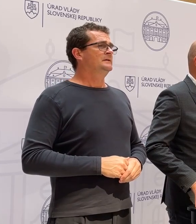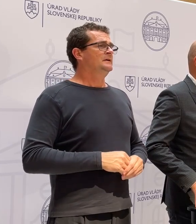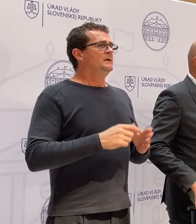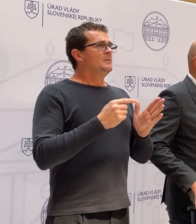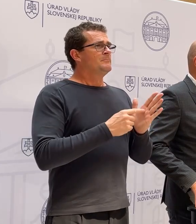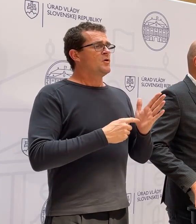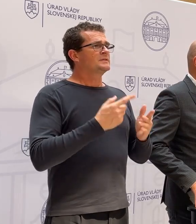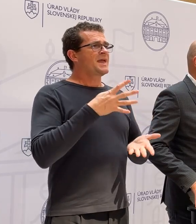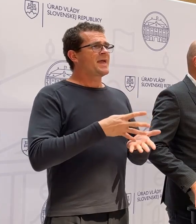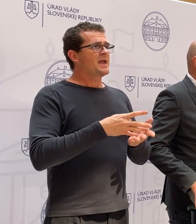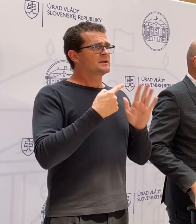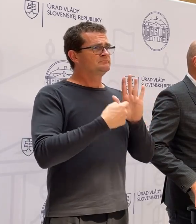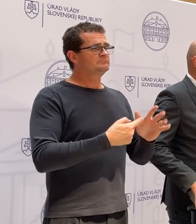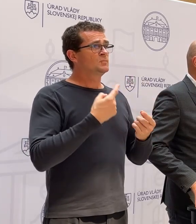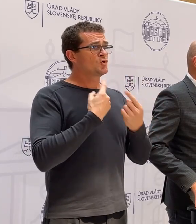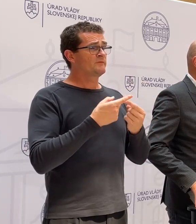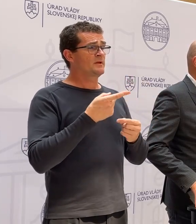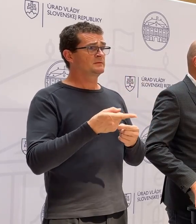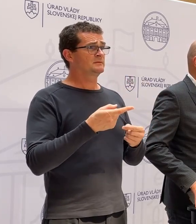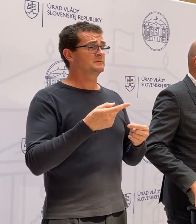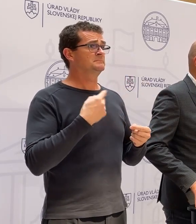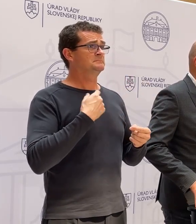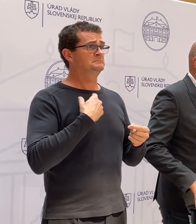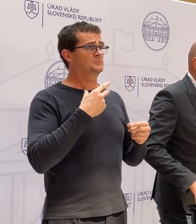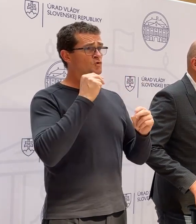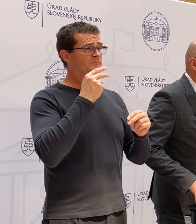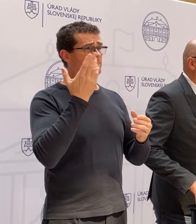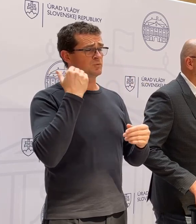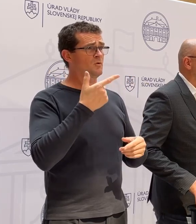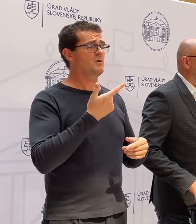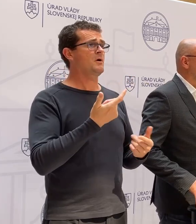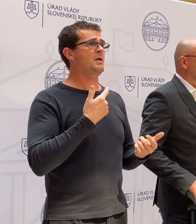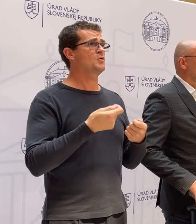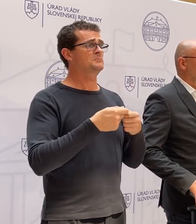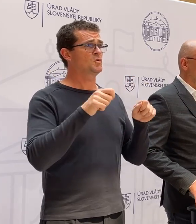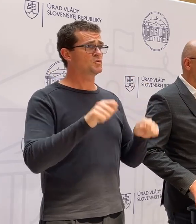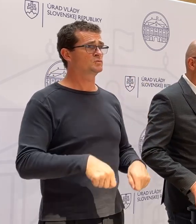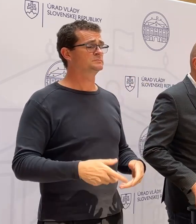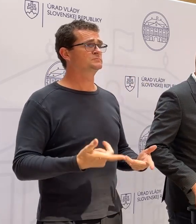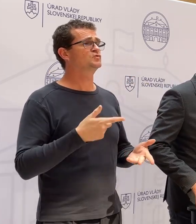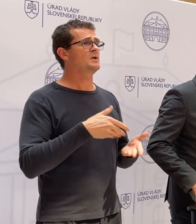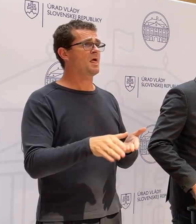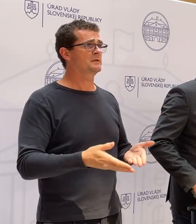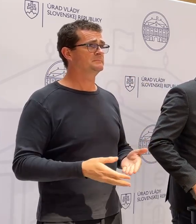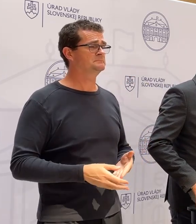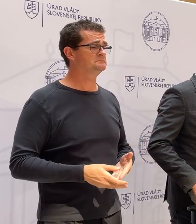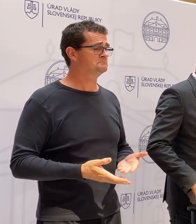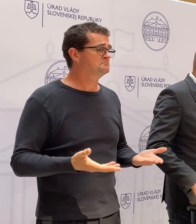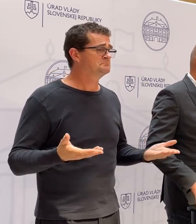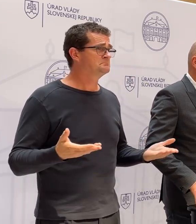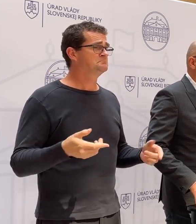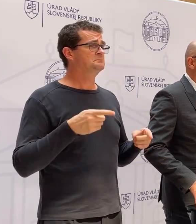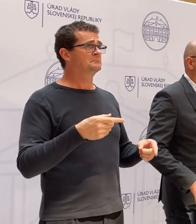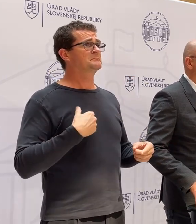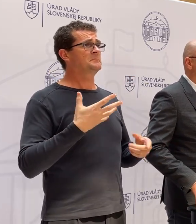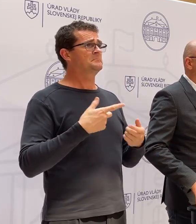ktoré pán Heger predstavil na tom rokovaní, ste sa nejak strane rozprávali, alebo ten vyjednávací tým rozhodol, že nebude jasné, akceptované? Áno, tak na toto